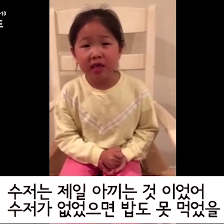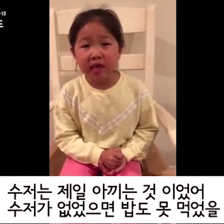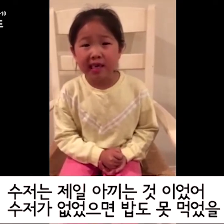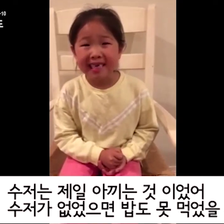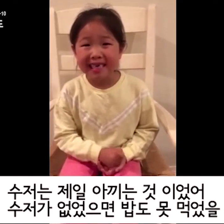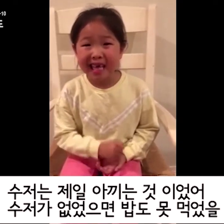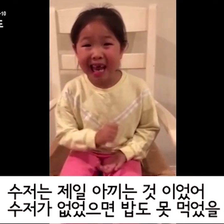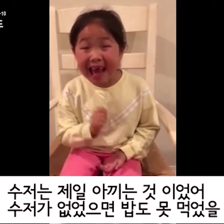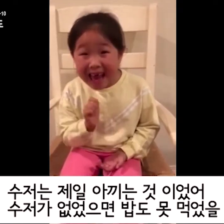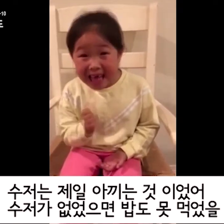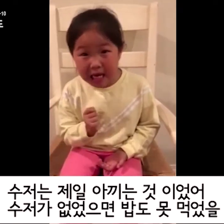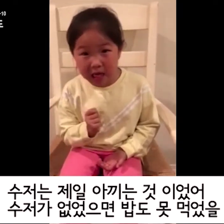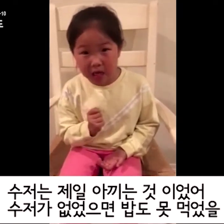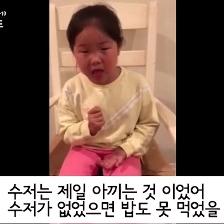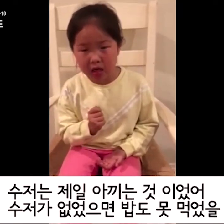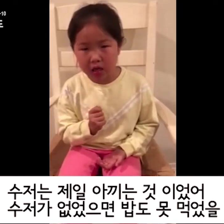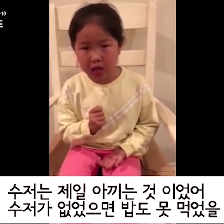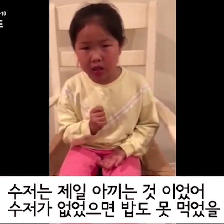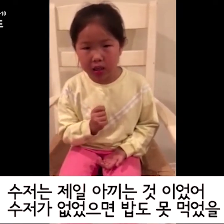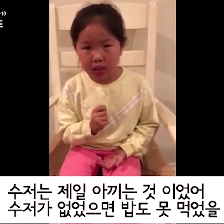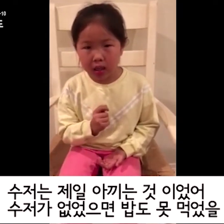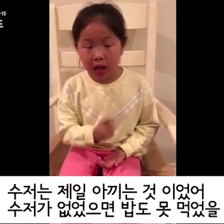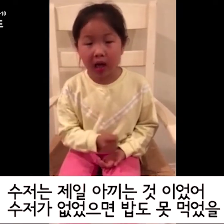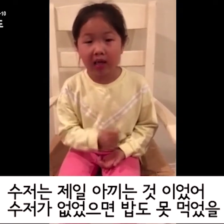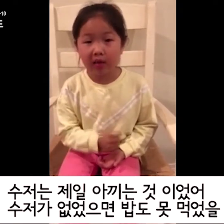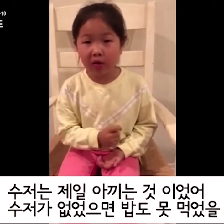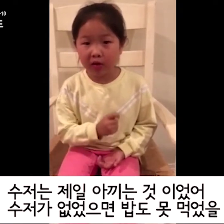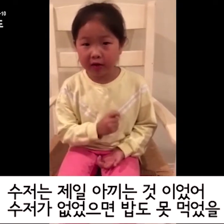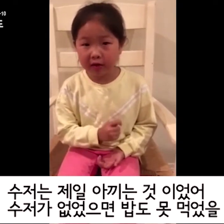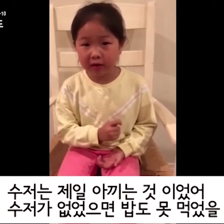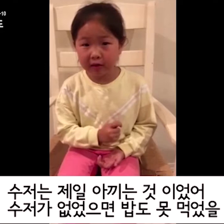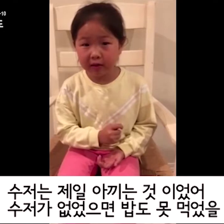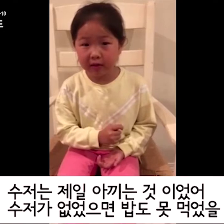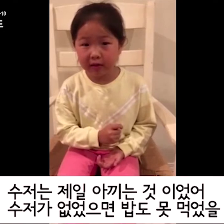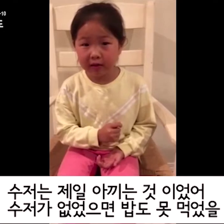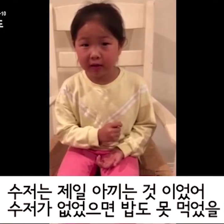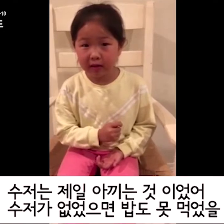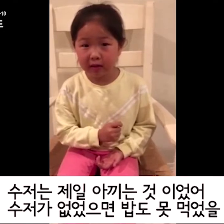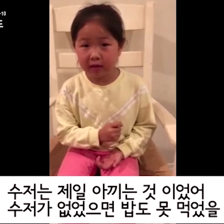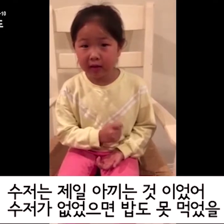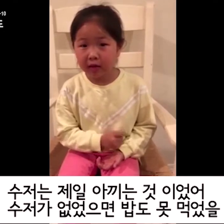수저는 제일 아끼는 거였어.